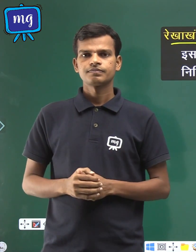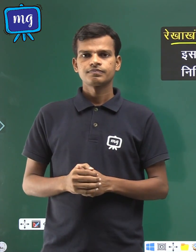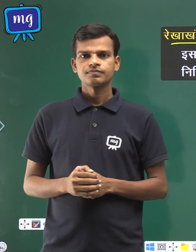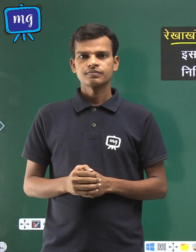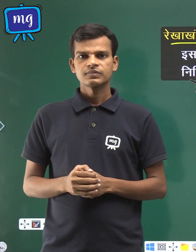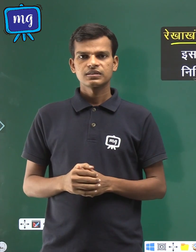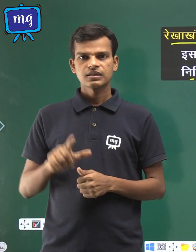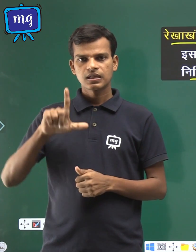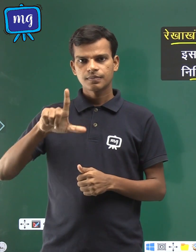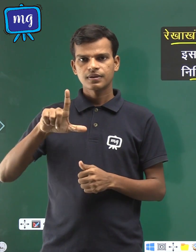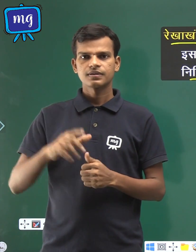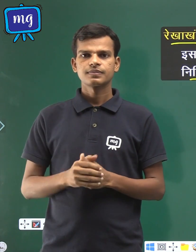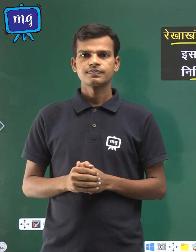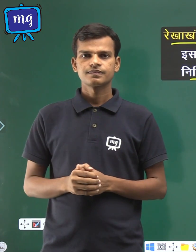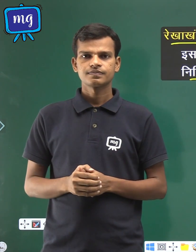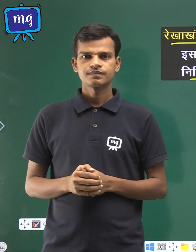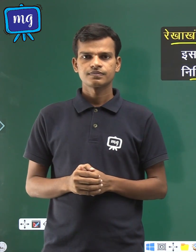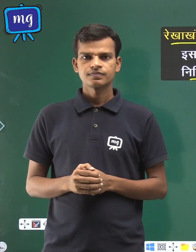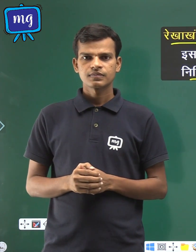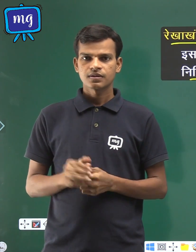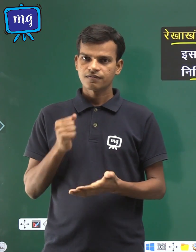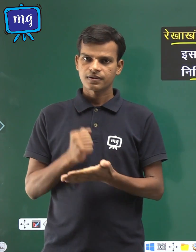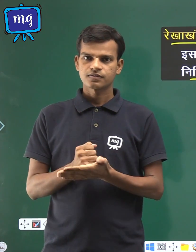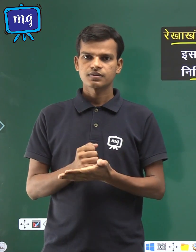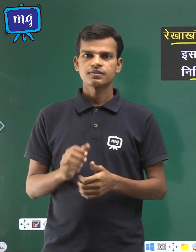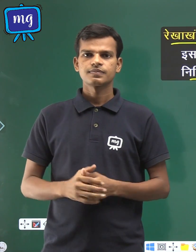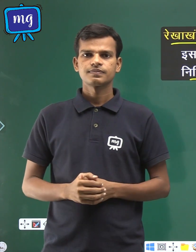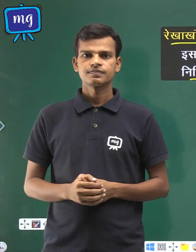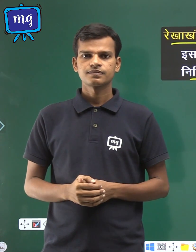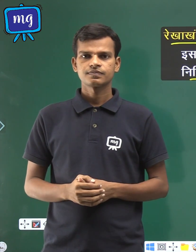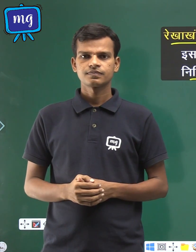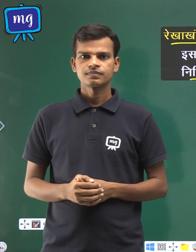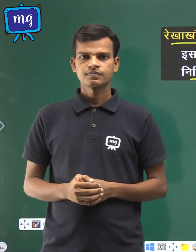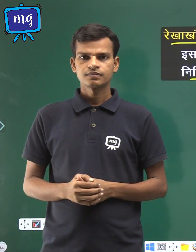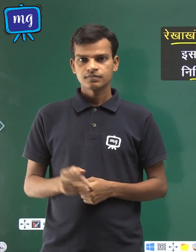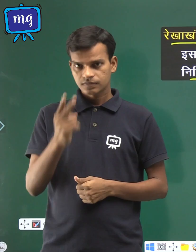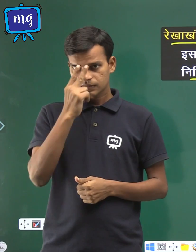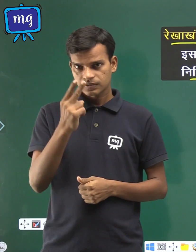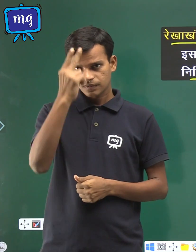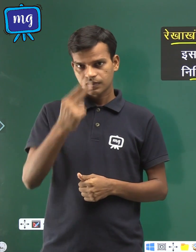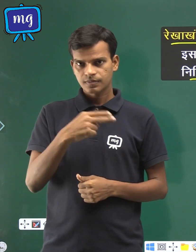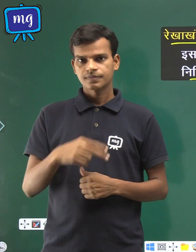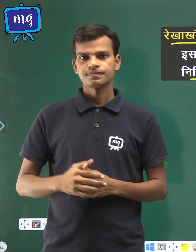इसकी लंबाई निश्चित होती है। चित्र में देखो,